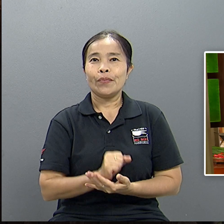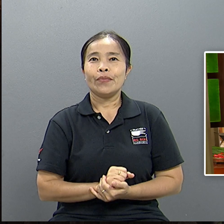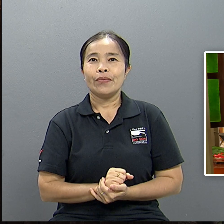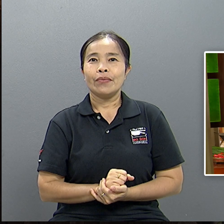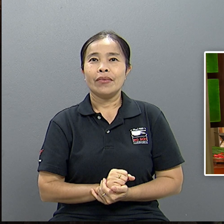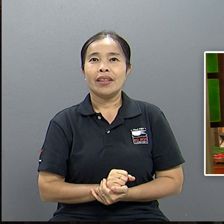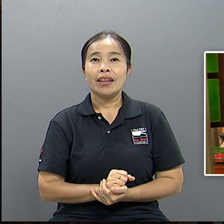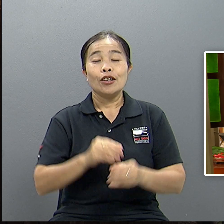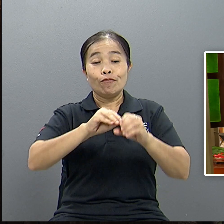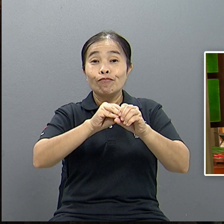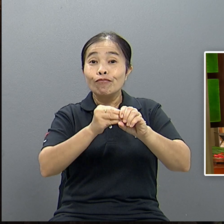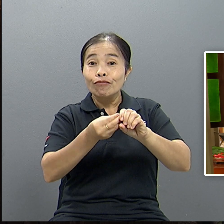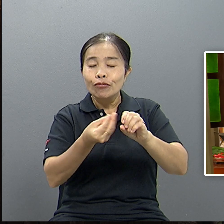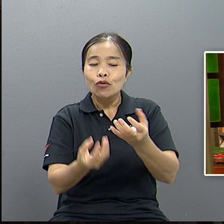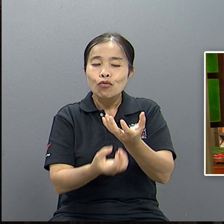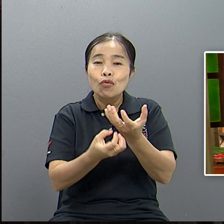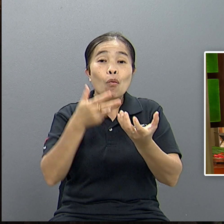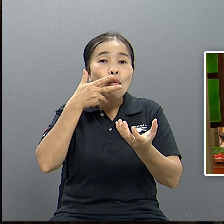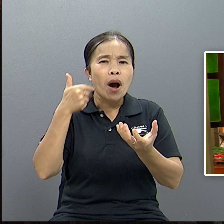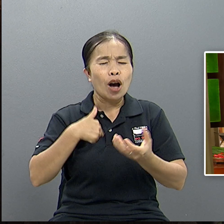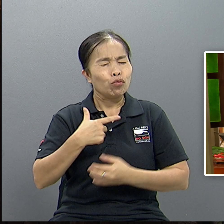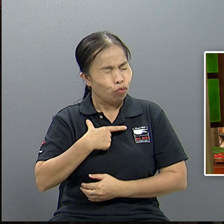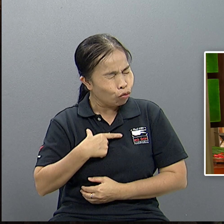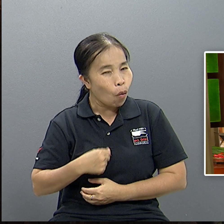สละลอยแก้วนี่ของโปรดกับผมเลยขอรับ